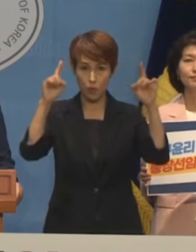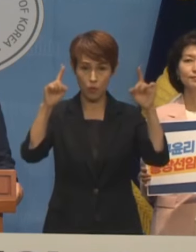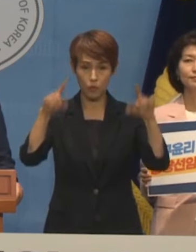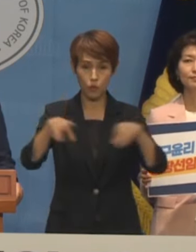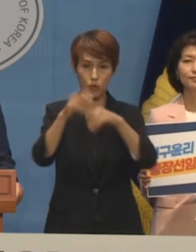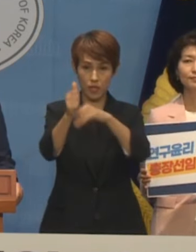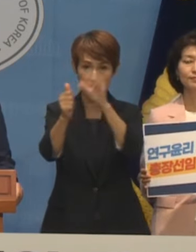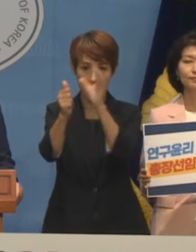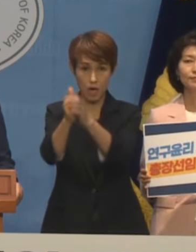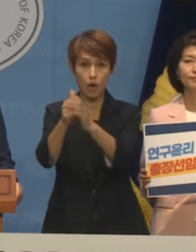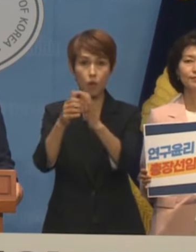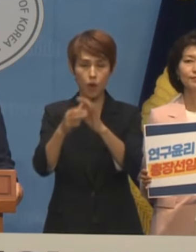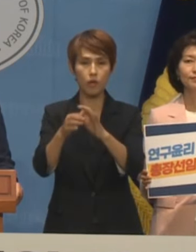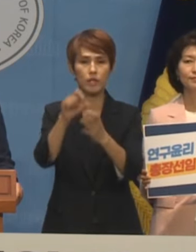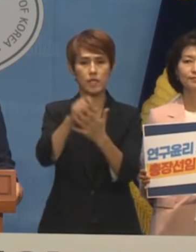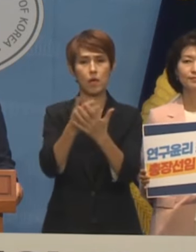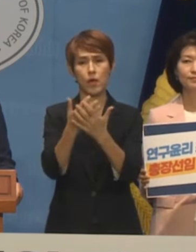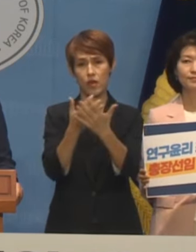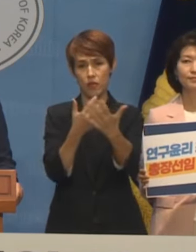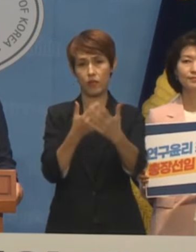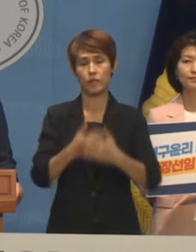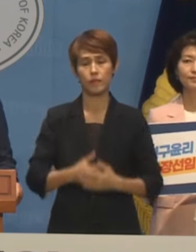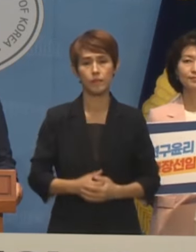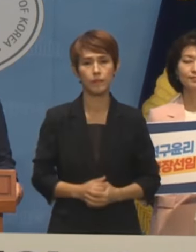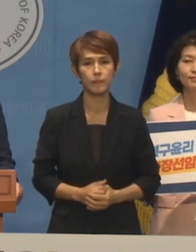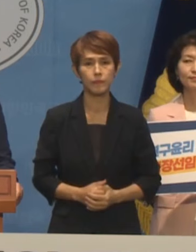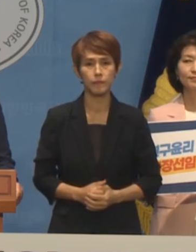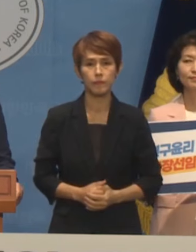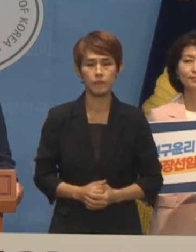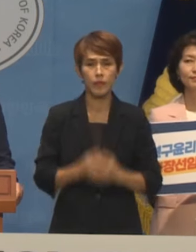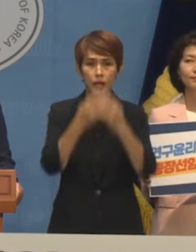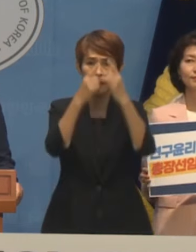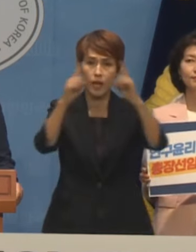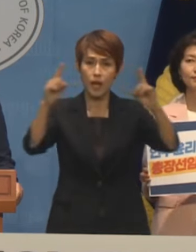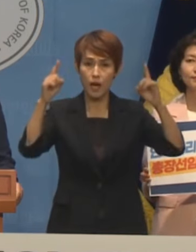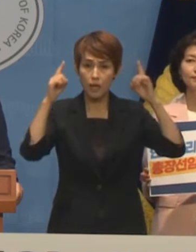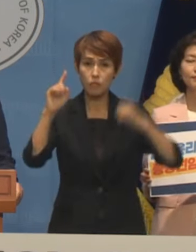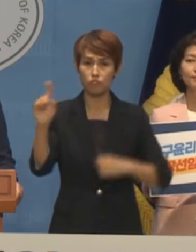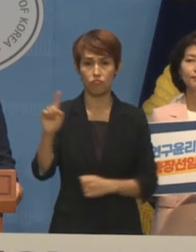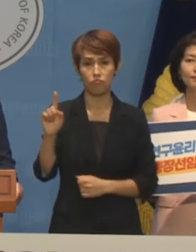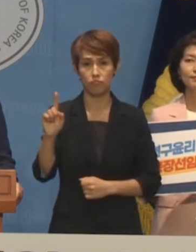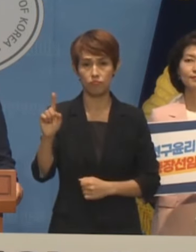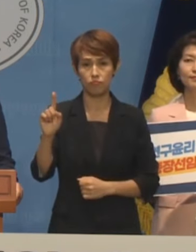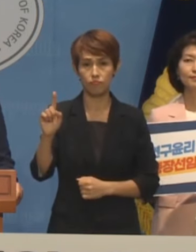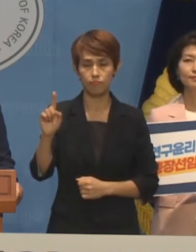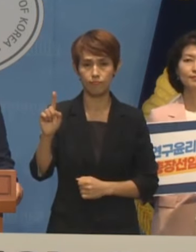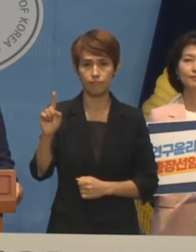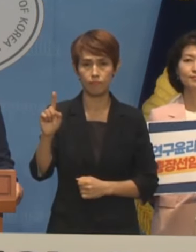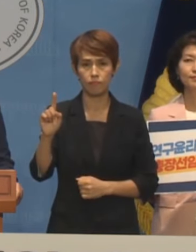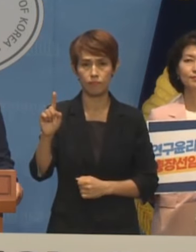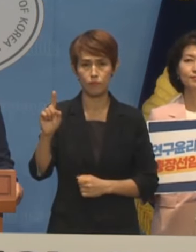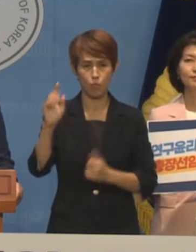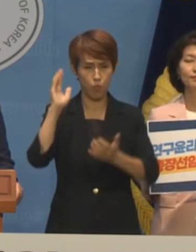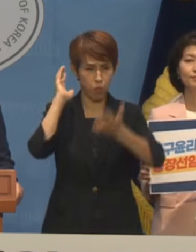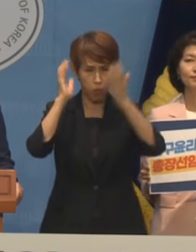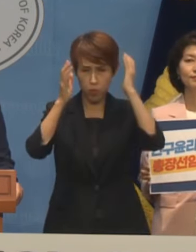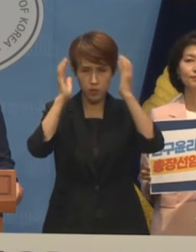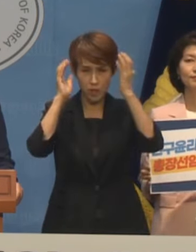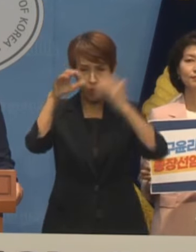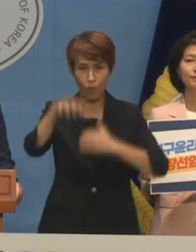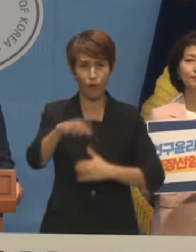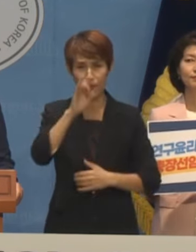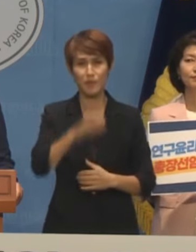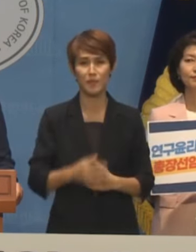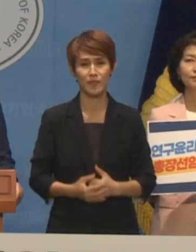대해서 저희들이 기자회견을 하게 되었습니다. 사실 대학이라고 하는 곳은 이렇게 복잡한 곳이 돼서는